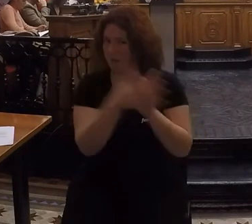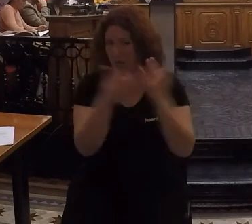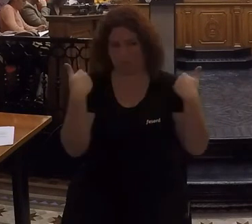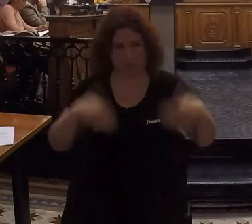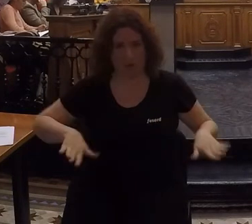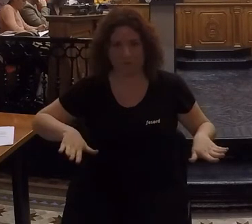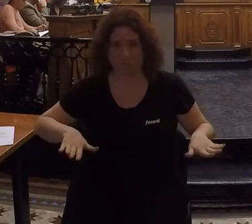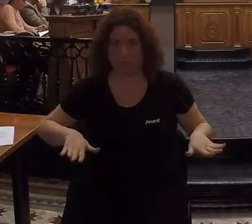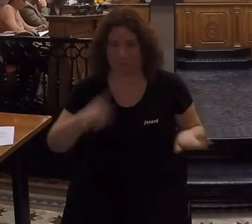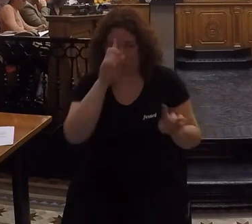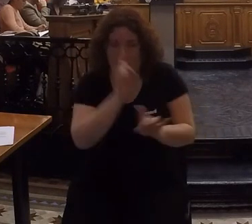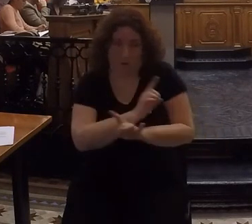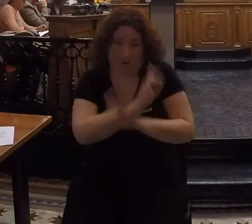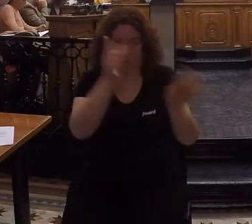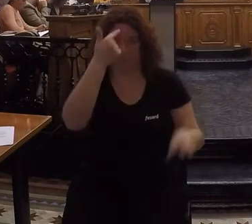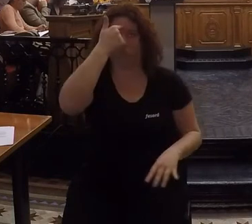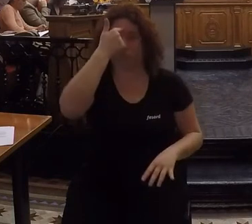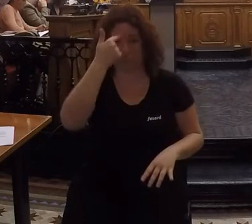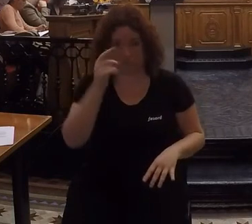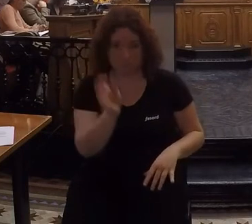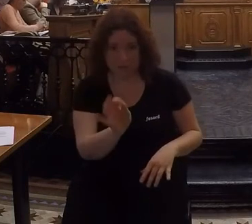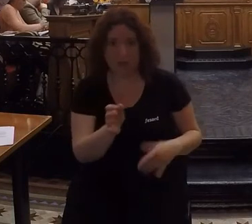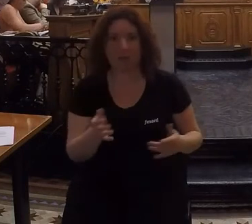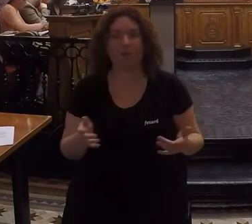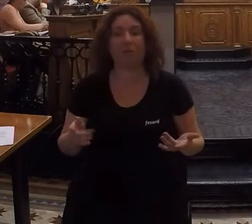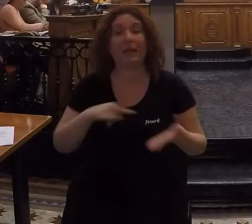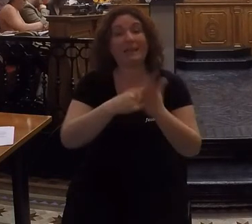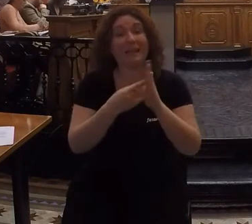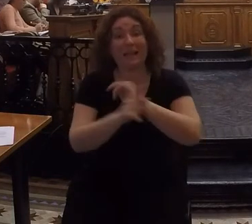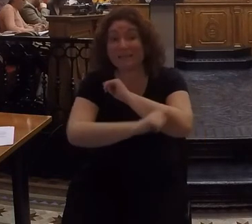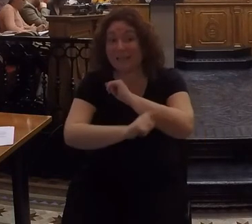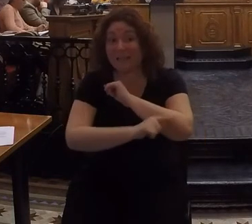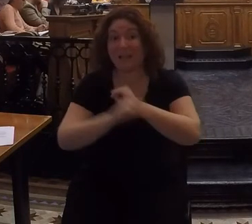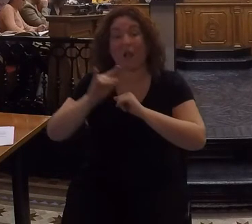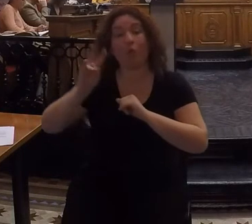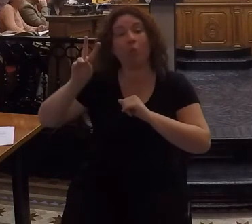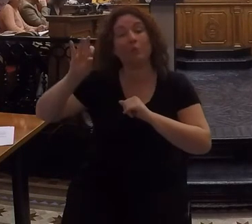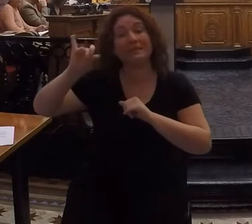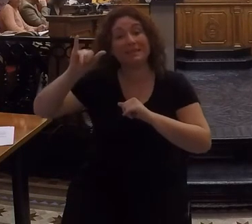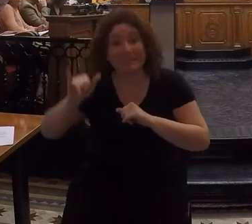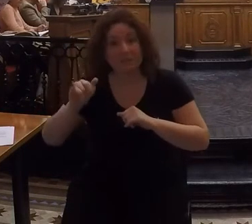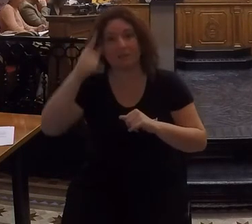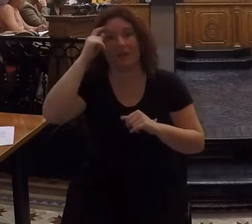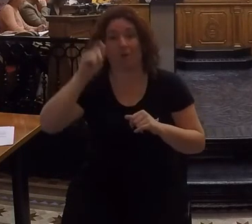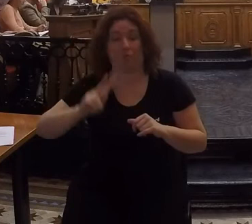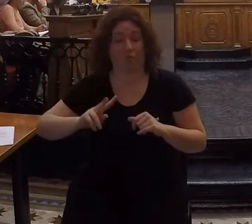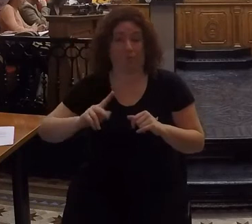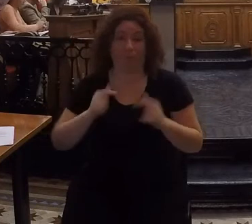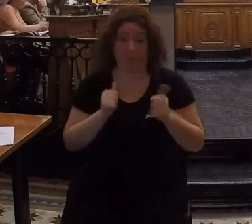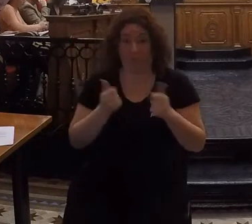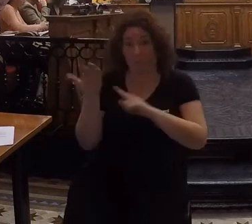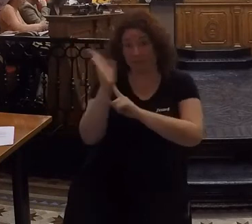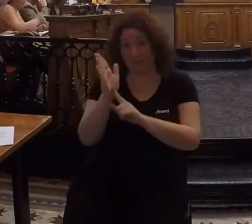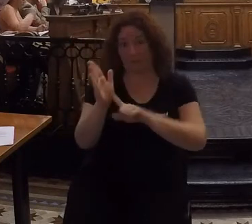usted presente en dichas explicaciones, que la estrategia DUSI se ha presentado posteriormente en segundo lugar y los proyectos de los que usted